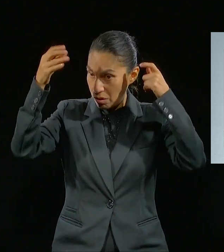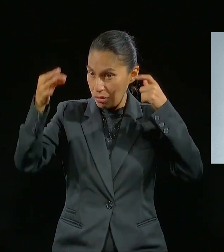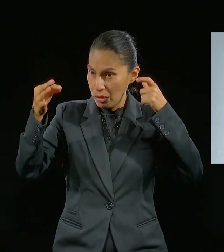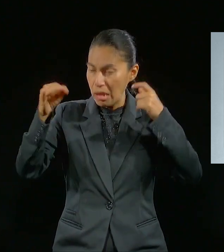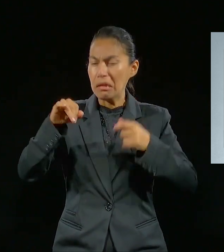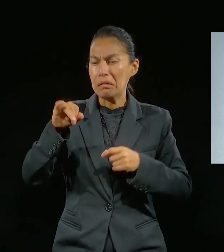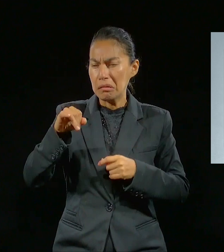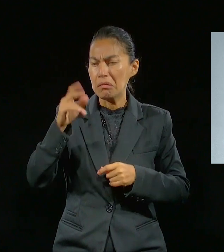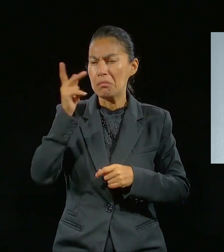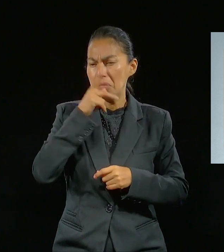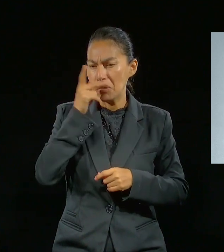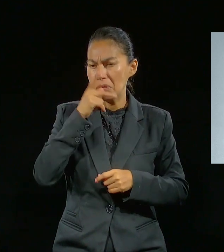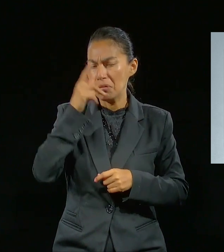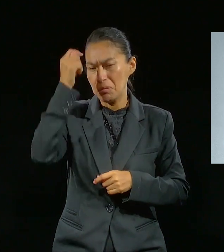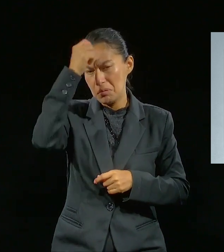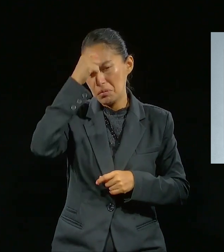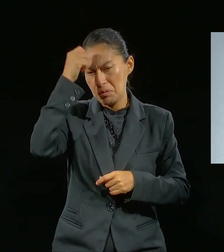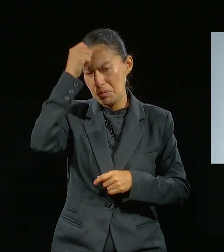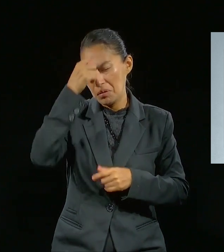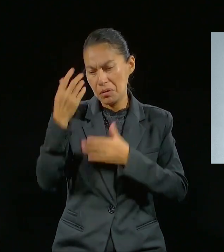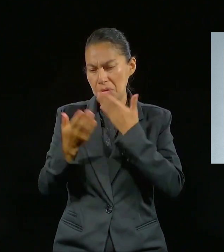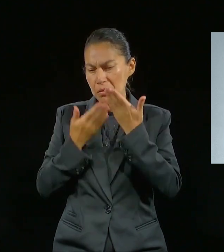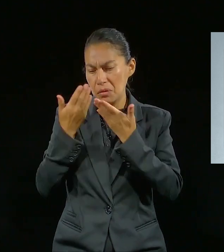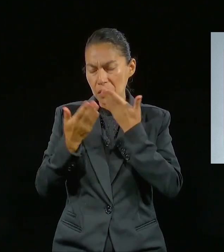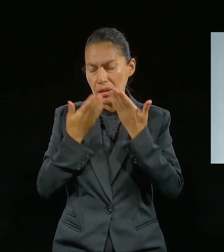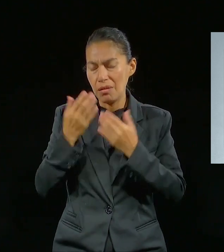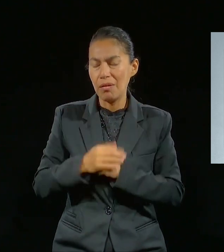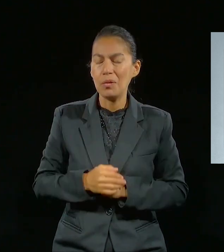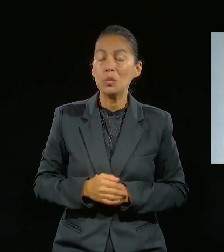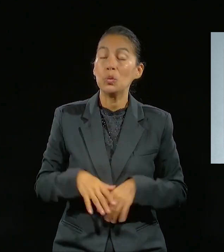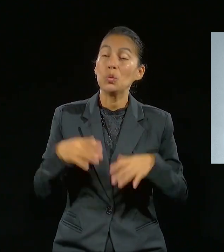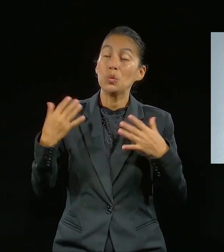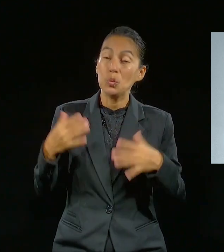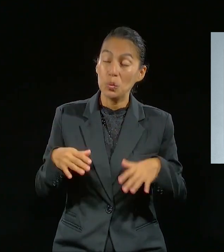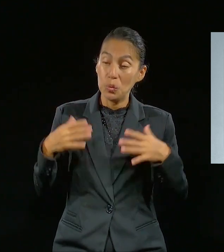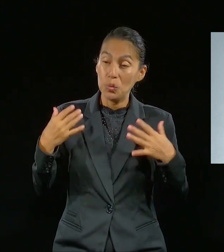de teología, Teología. teología, sí.